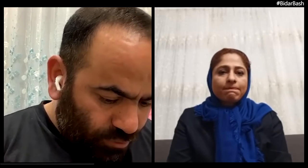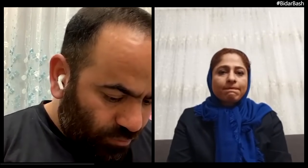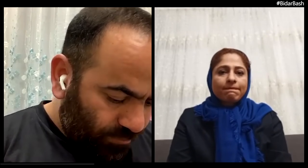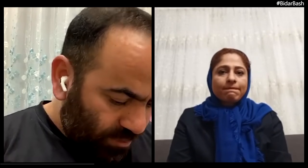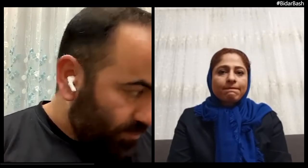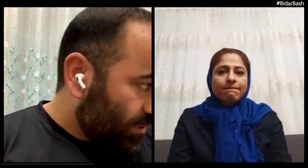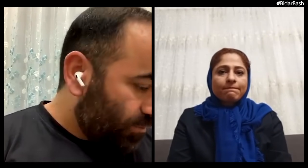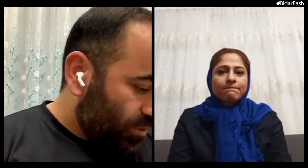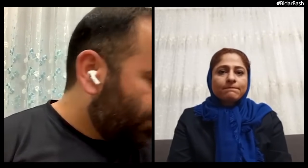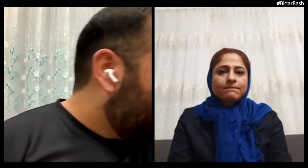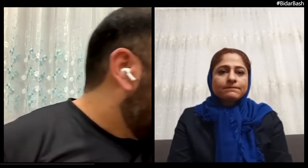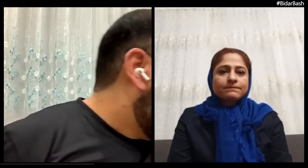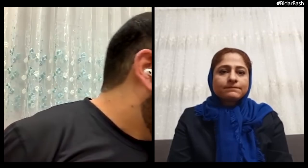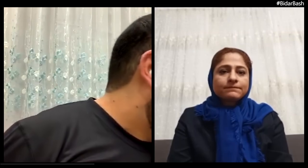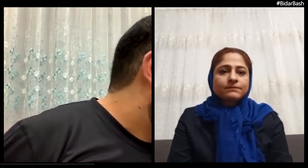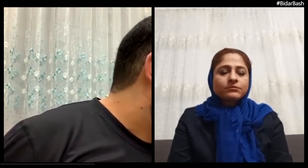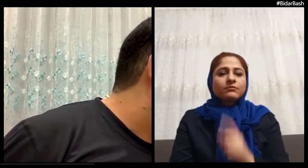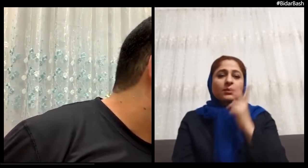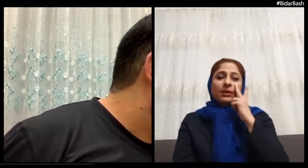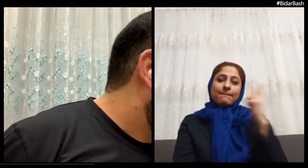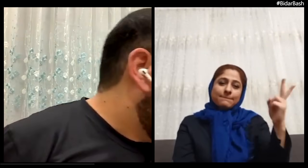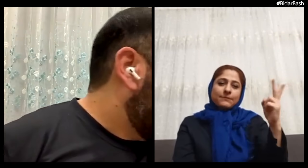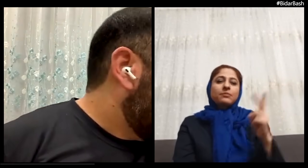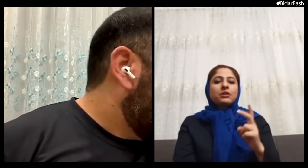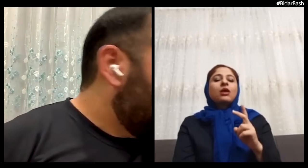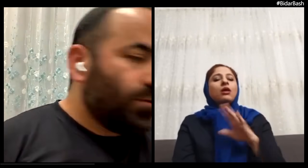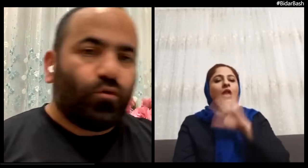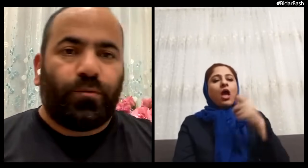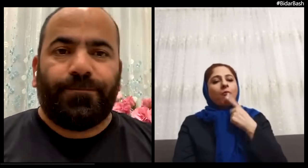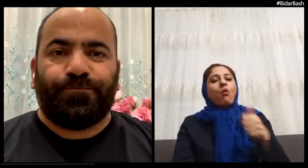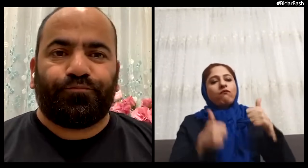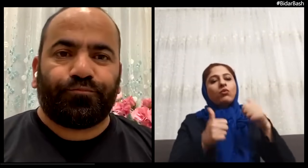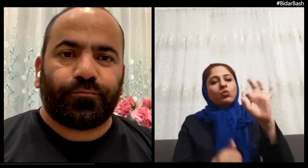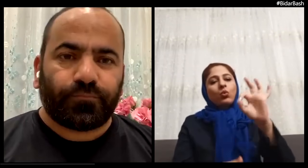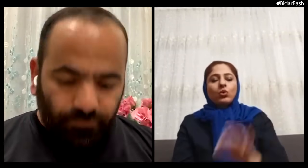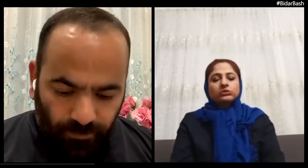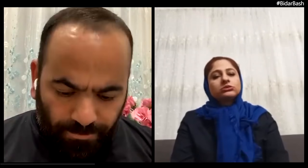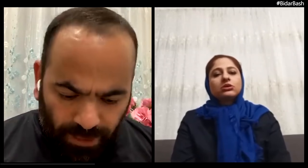ورزش چجوره. من اینو بذارم اینجا که ببینم لایو. نه لایو درست خوبه.